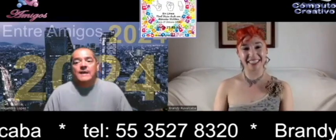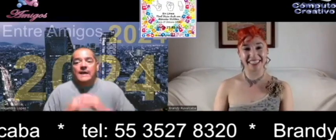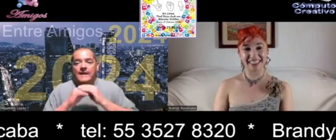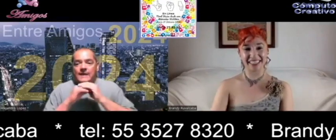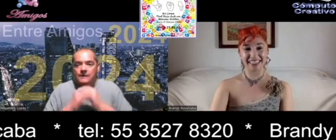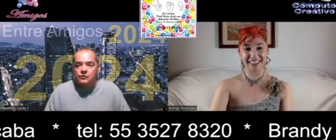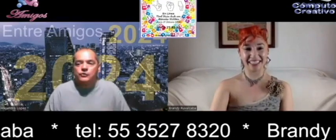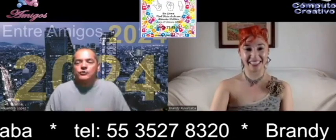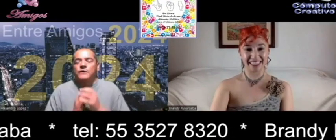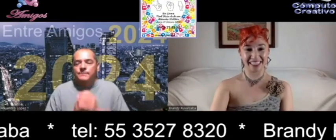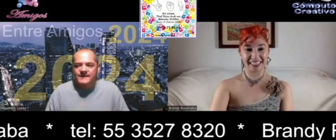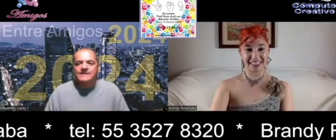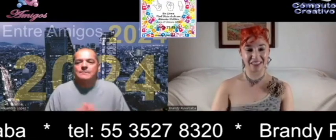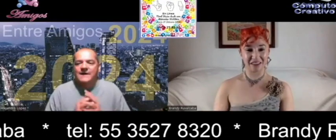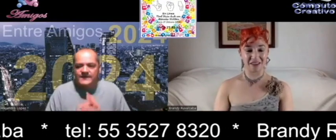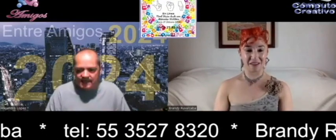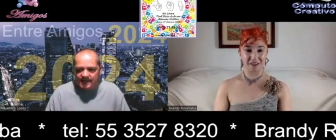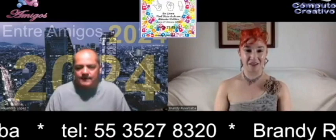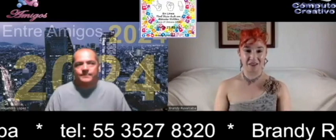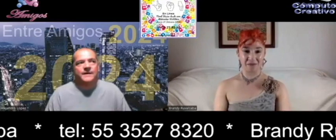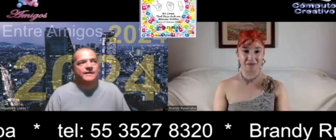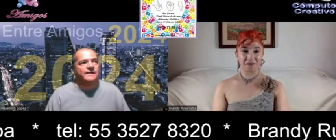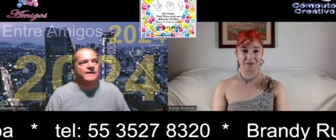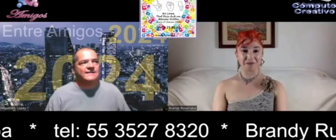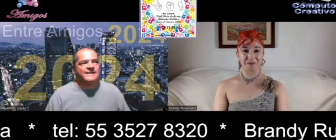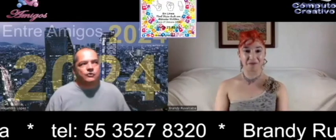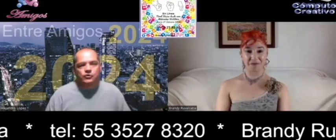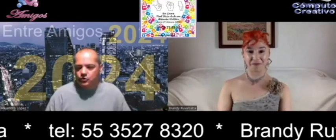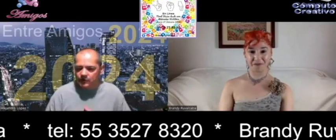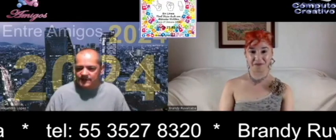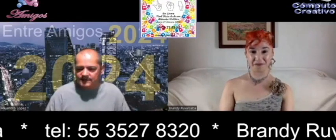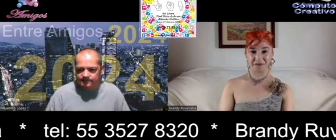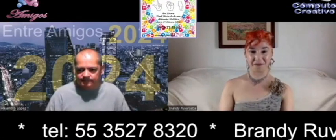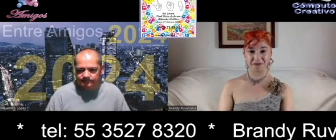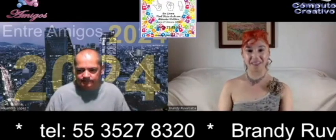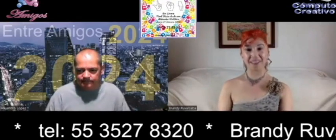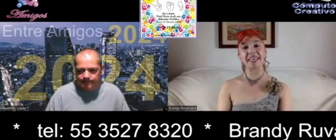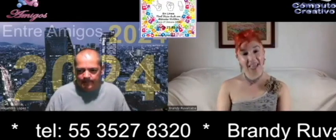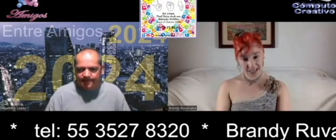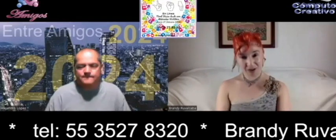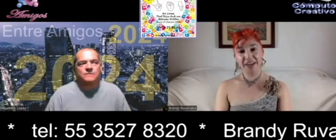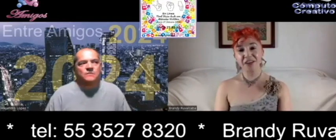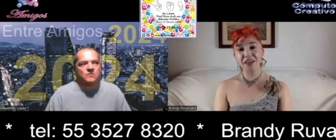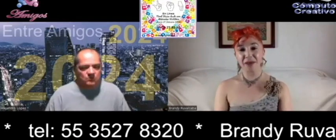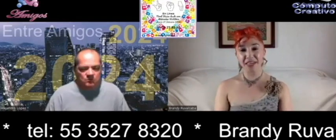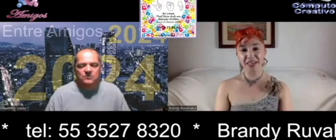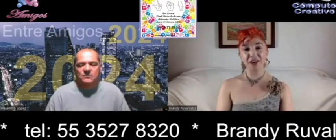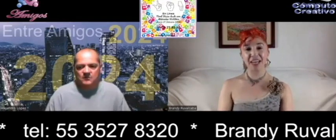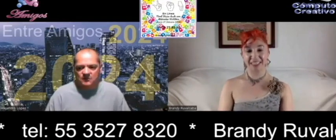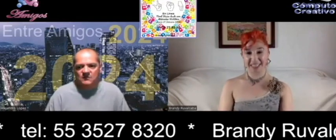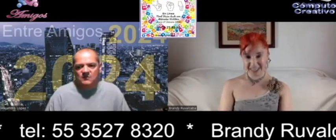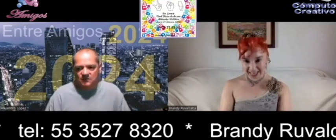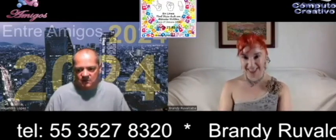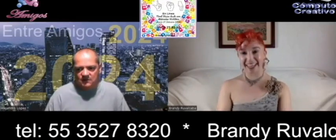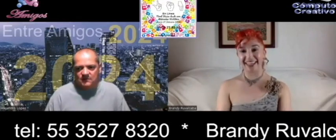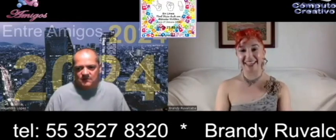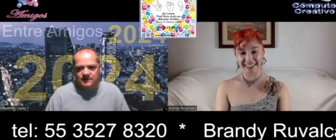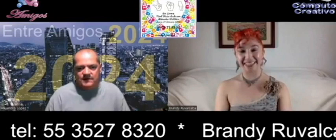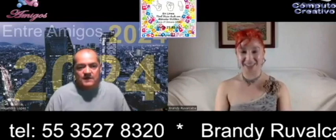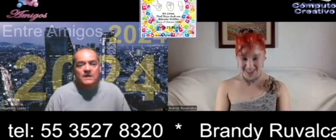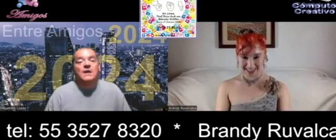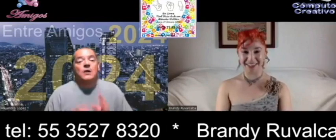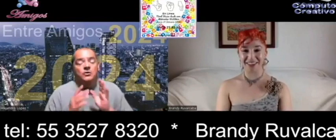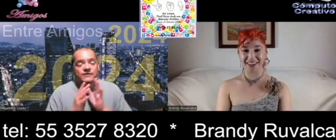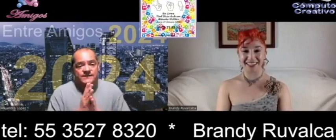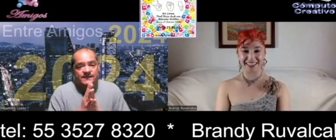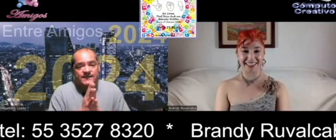resumen. El curso empieza mañana a partir de las 18 horas. Sí, horario de México a las 6 de la tarde,